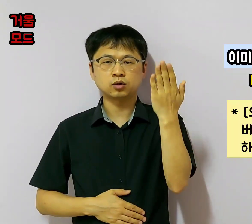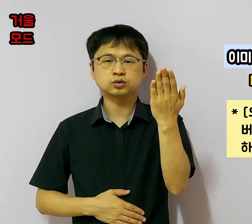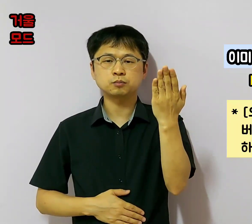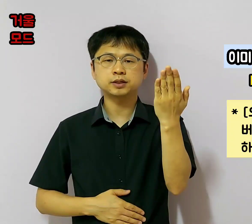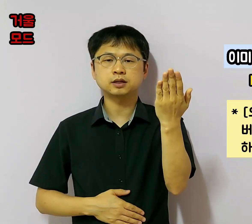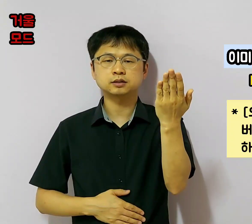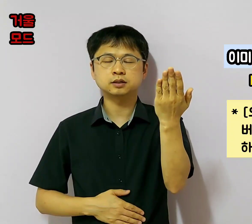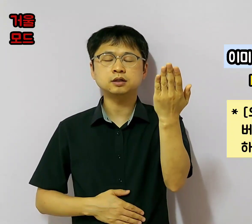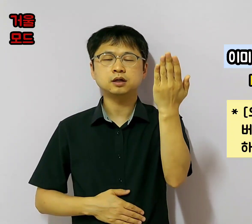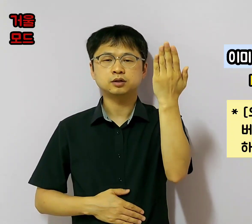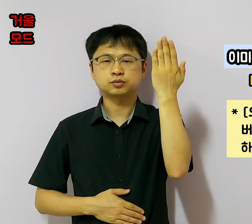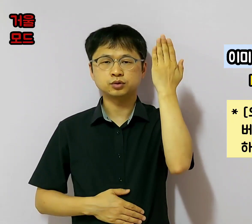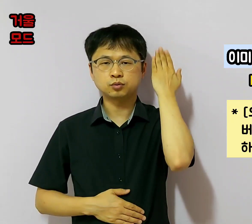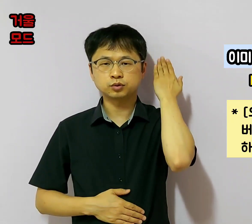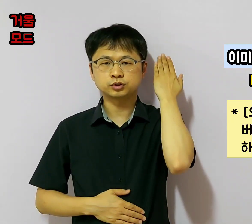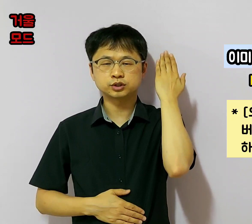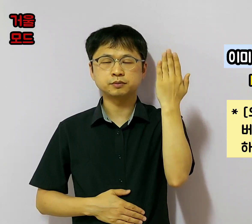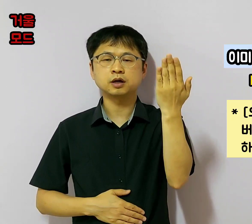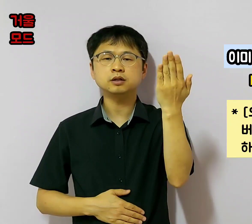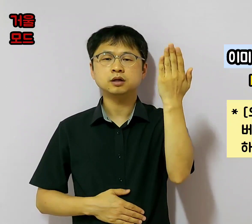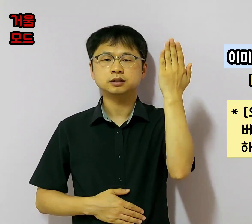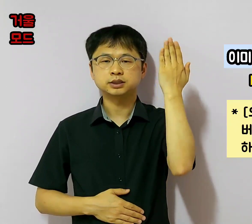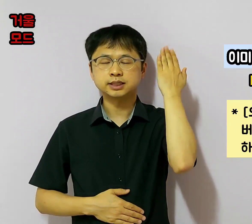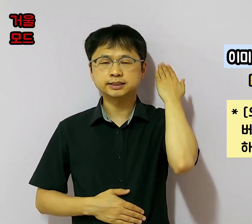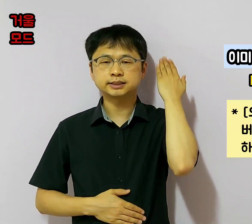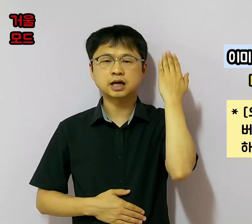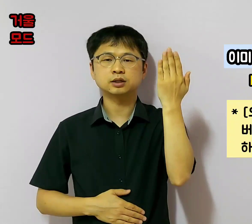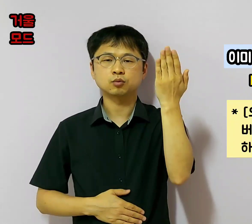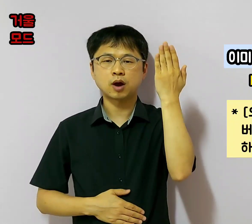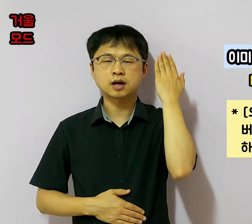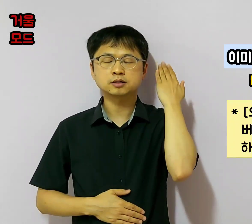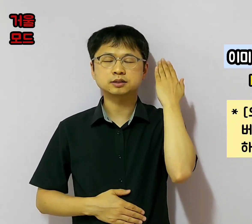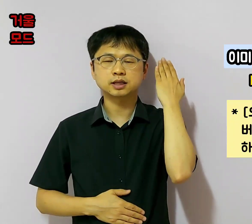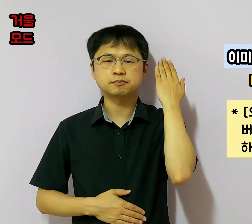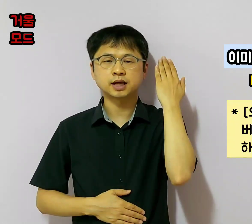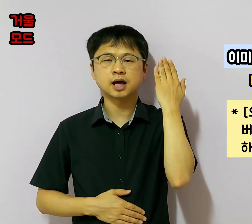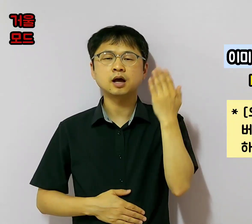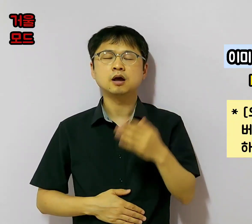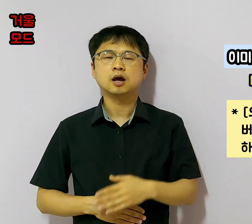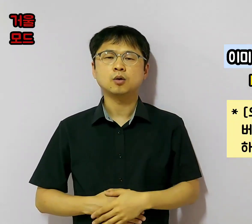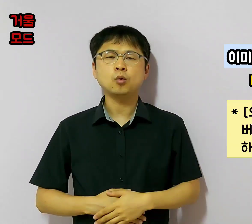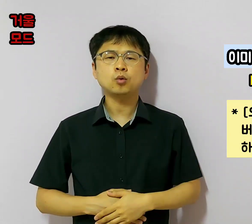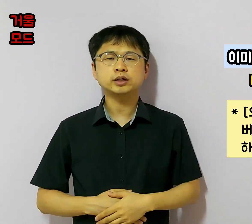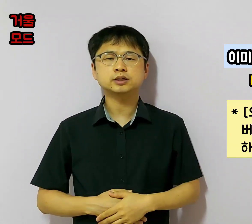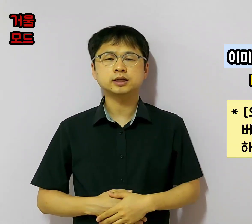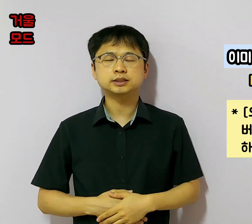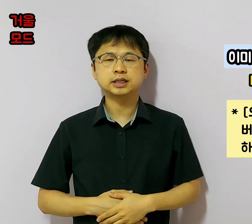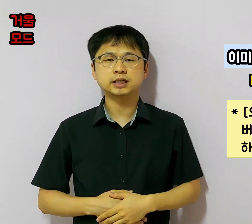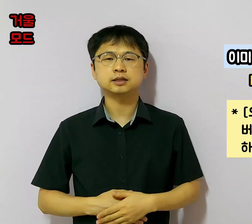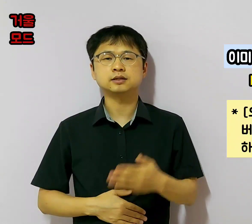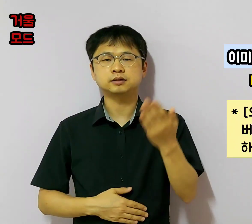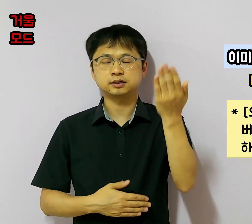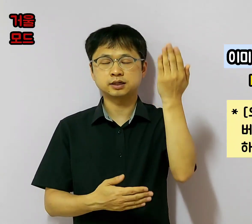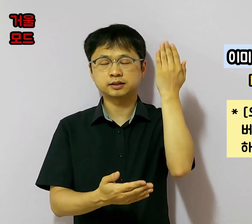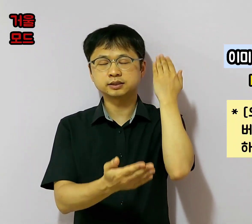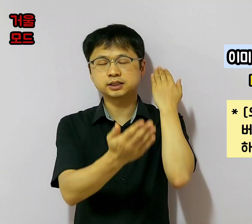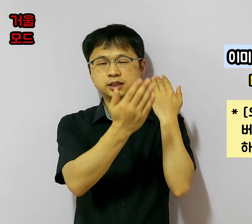뜻하죠. 손바닥을 뒤로 보내주시면 지난 시간, 과거를 뜻합니다. 오래전에 지난 이란 뜻이기